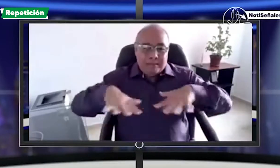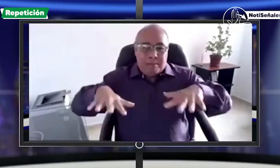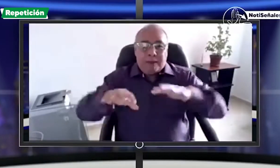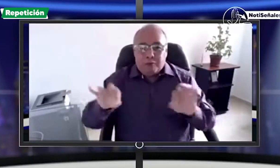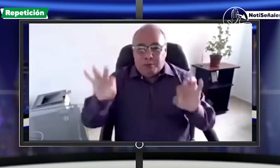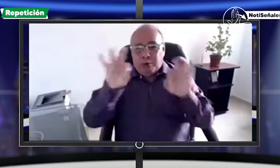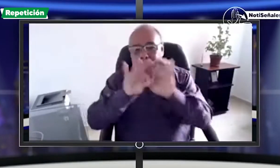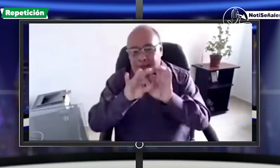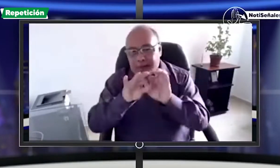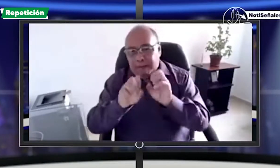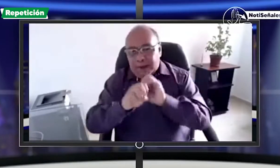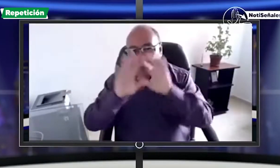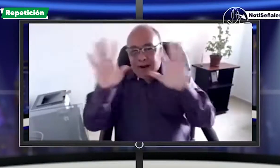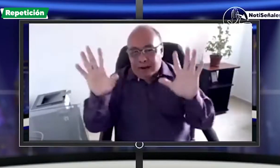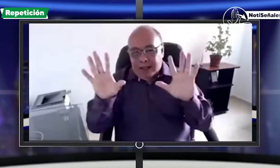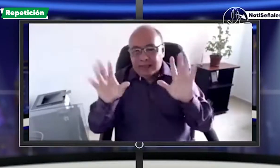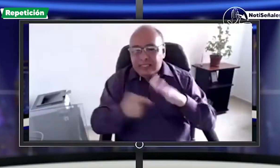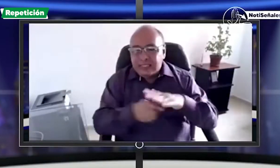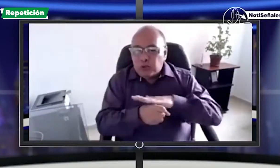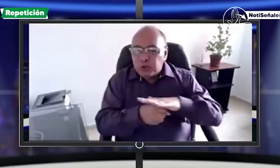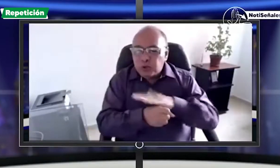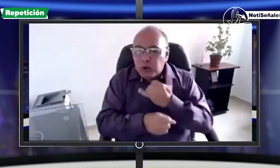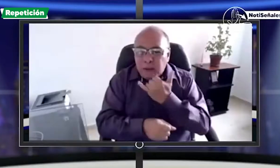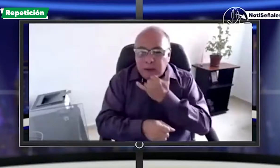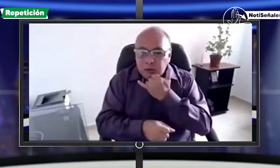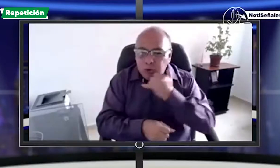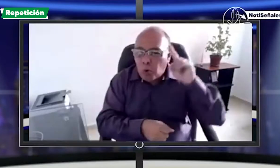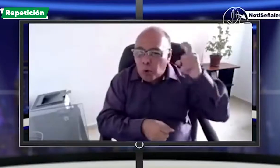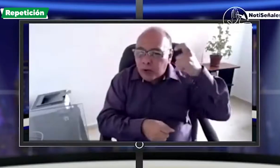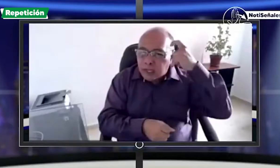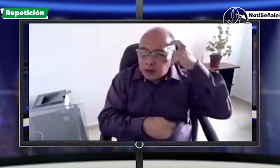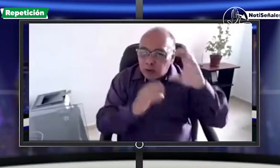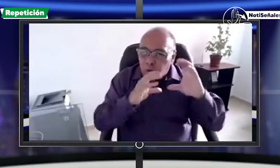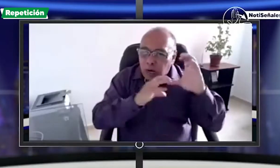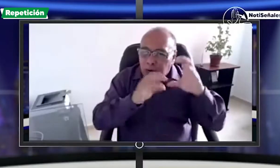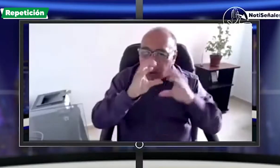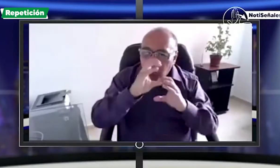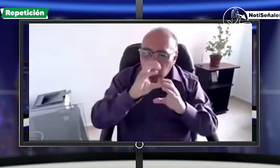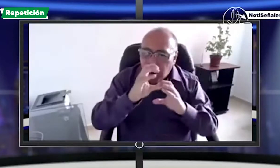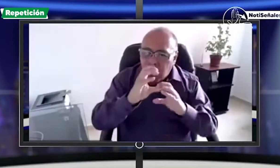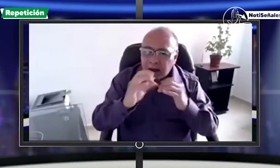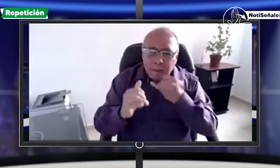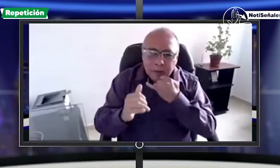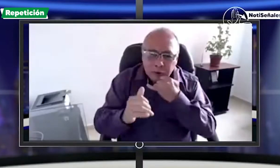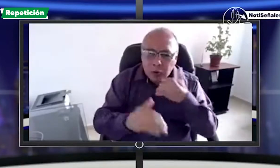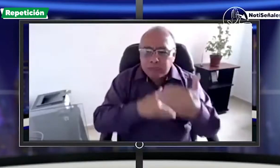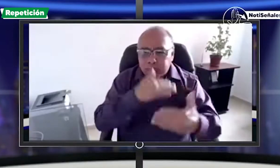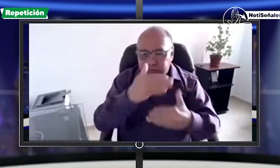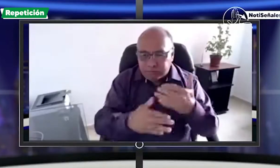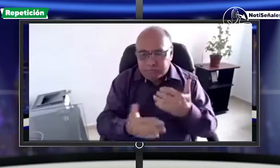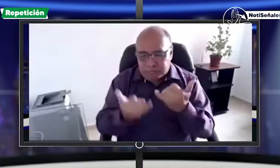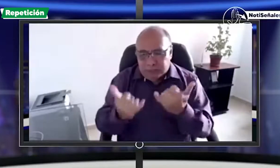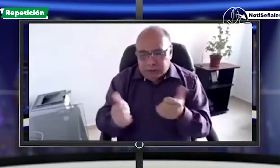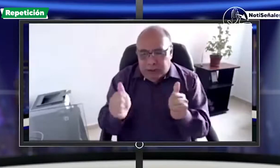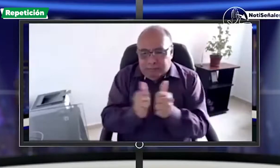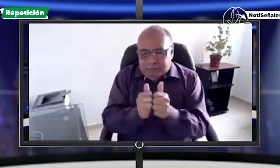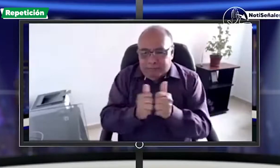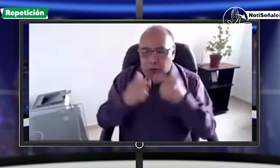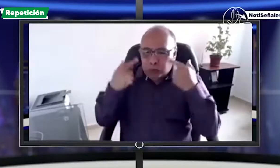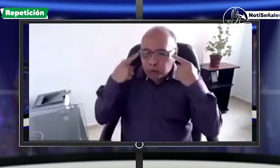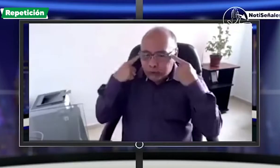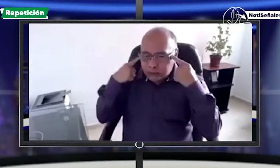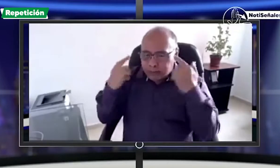discapacidad y que de esta manera pues nosotros podamos llevar la voz a otros espacios y que se pueda conocer y aclarar el rol del